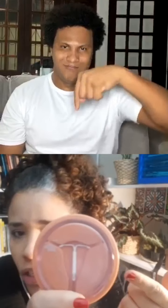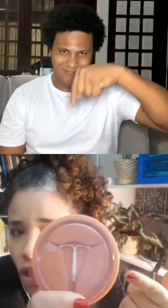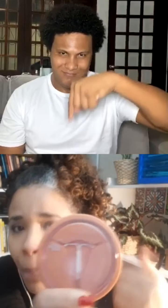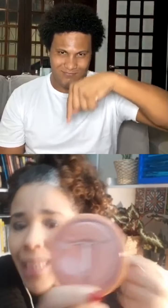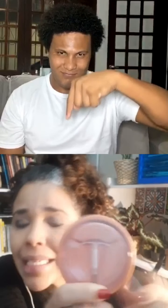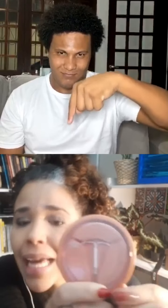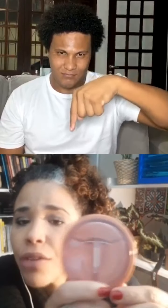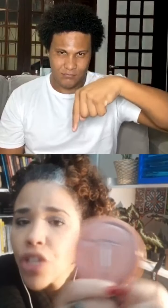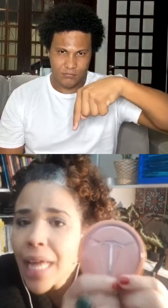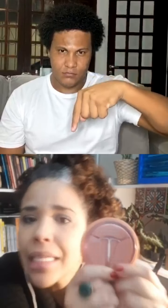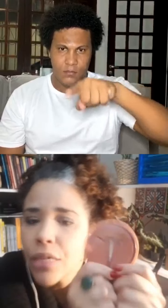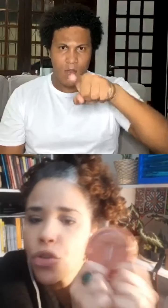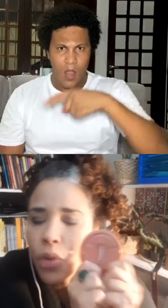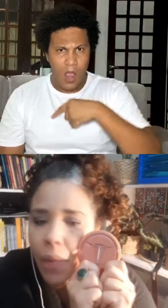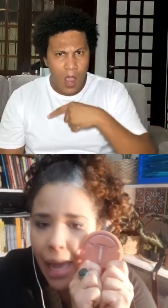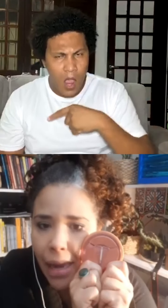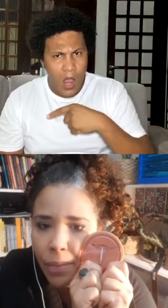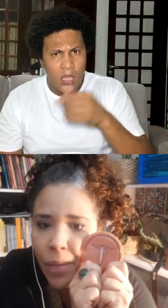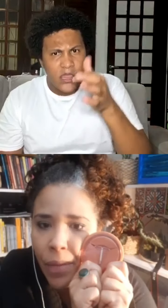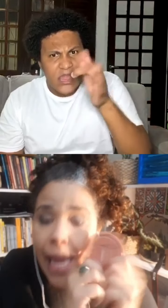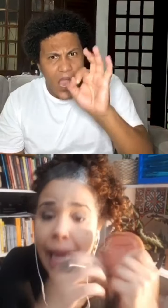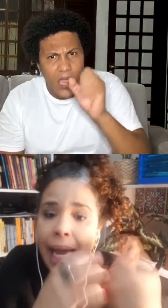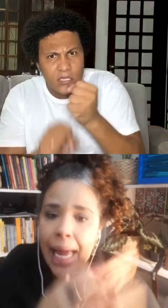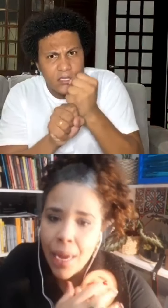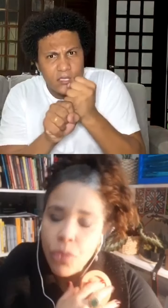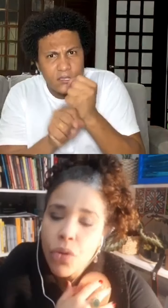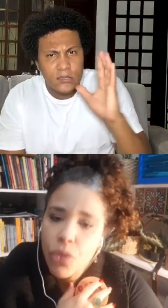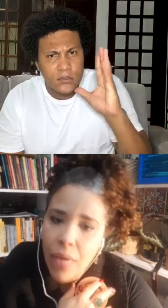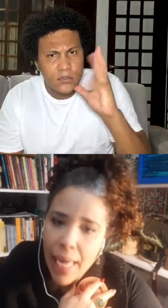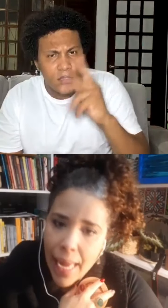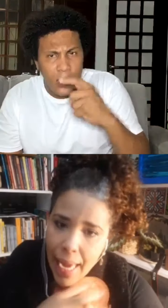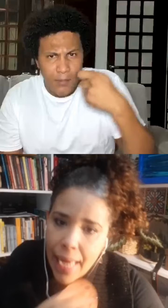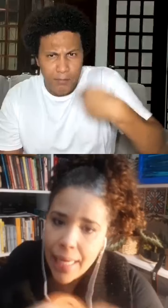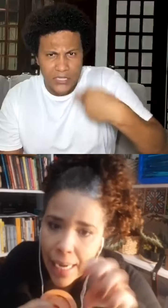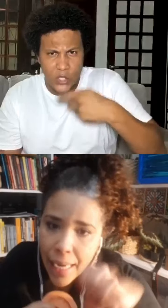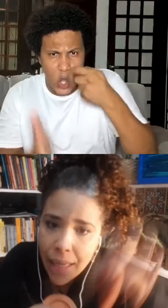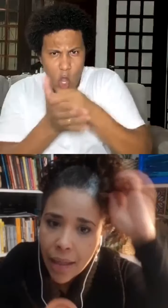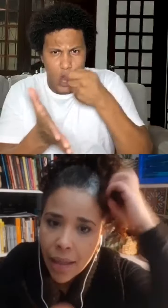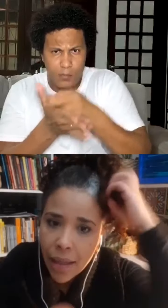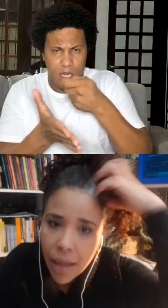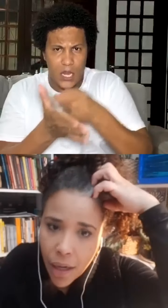obrigatoriamente passar os 10 anos com ele. Eu, doutora Érica,